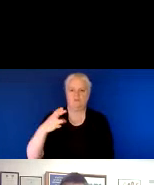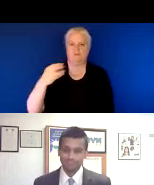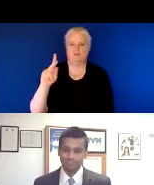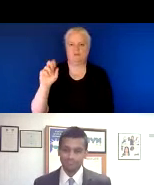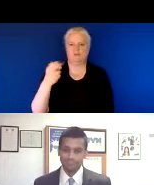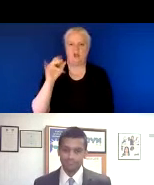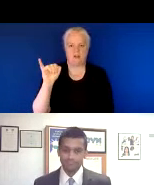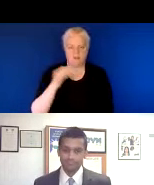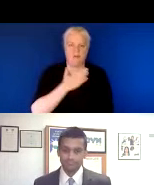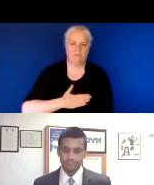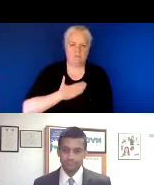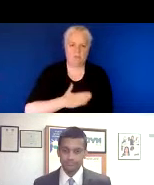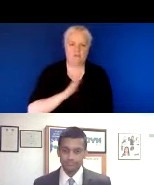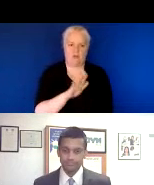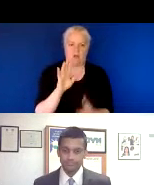感谢医生，